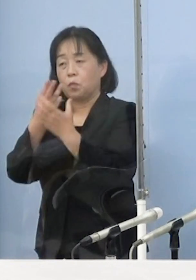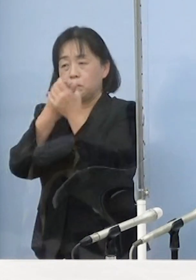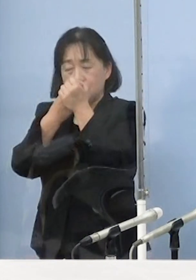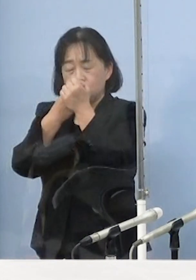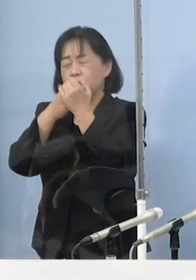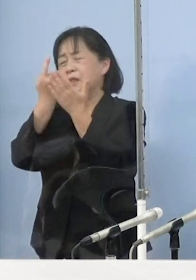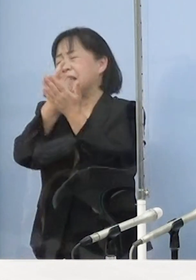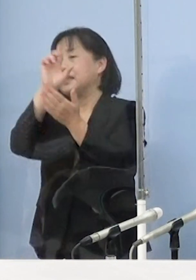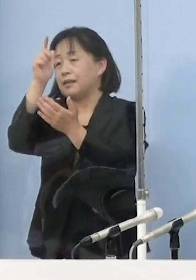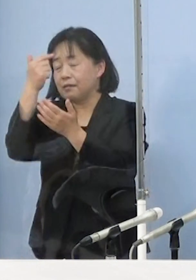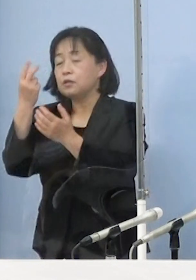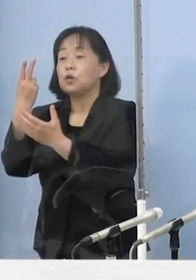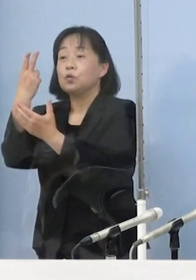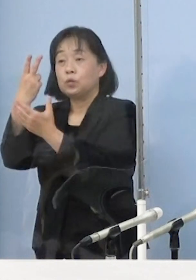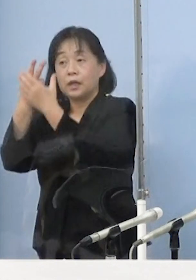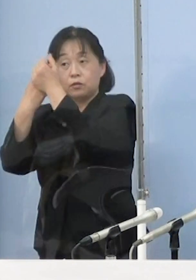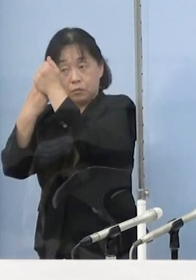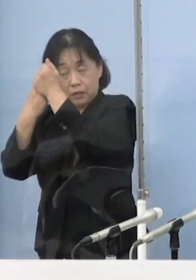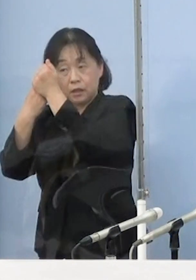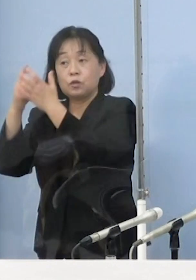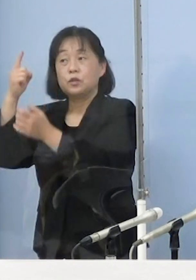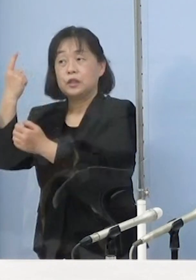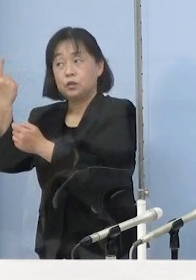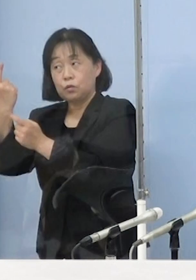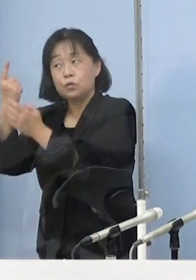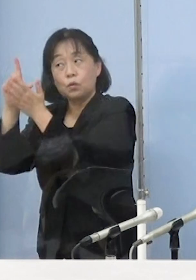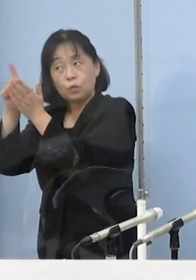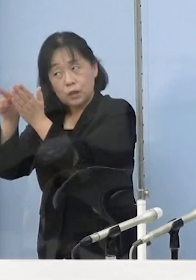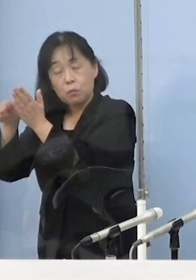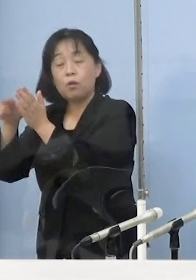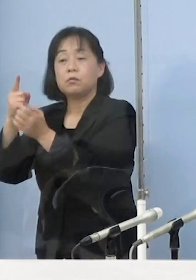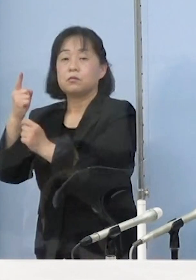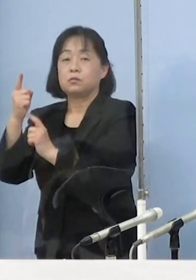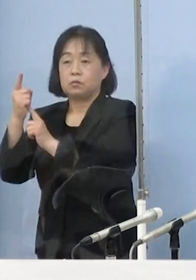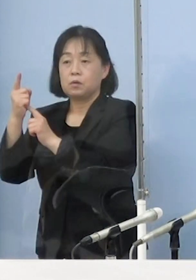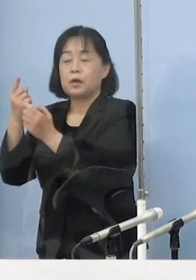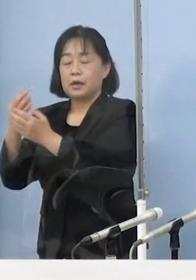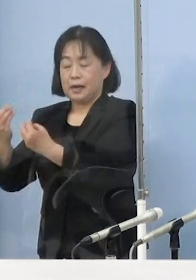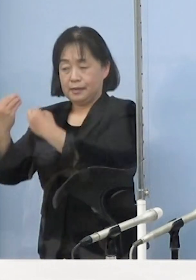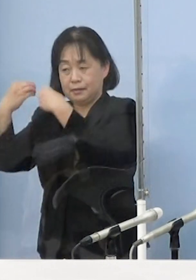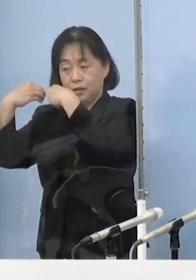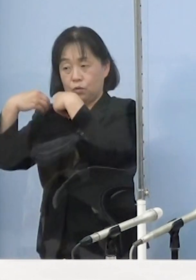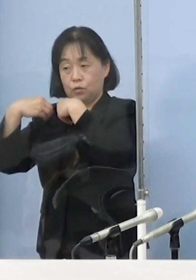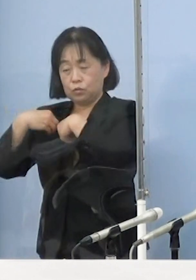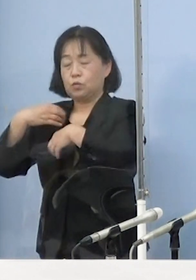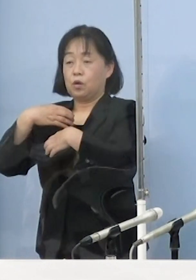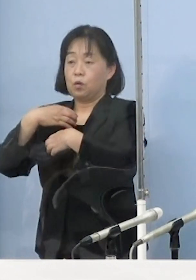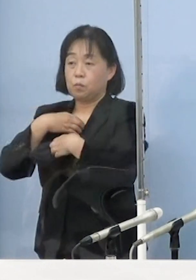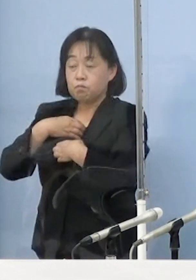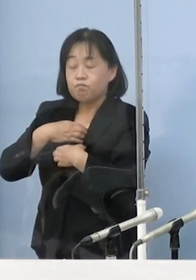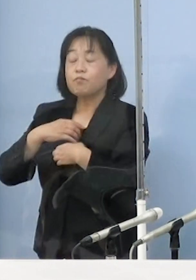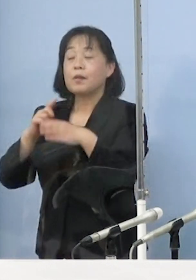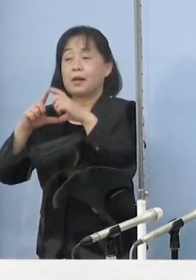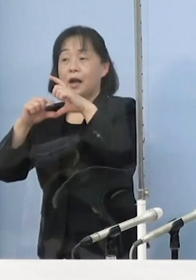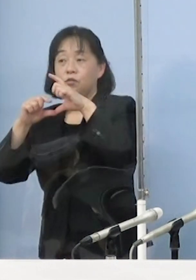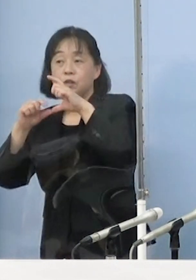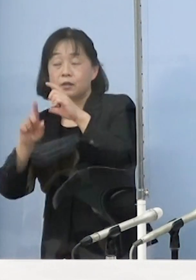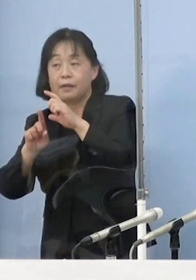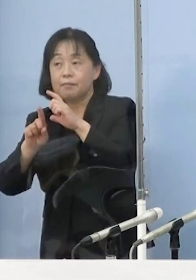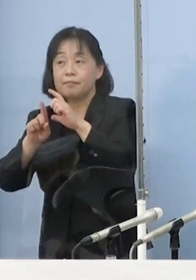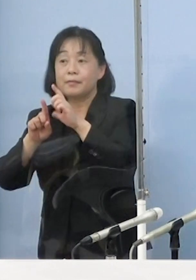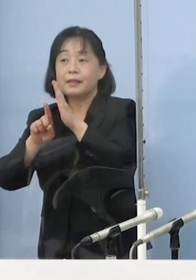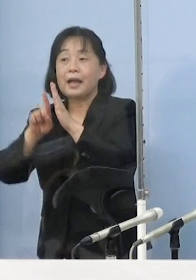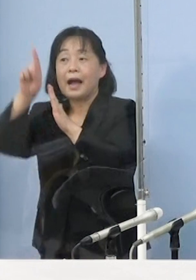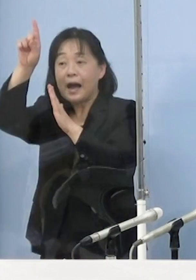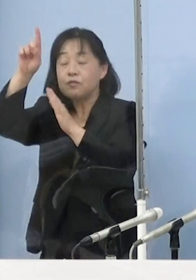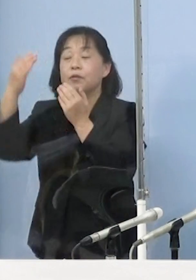ても2つあるいは1つでも感染をする、そうした確率が高いところでありますので